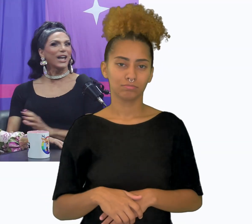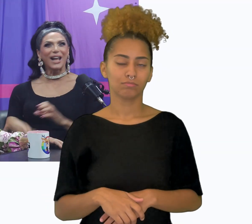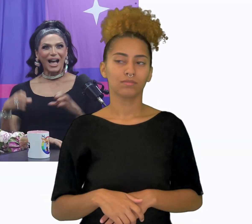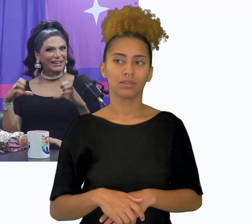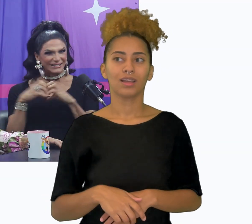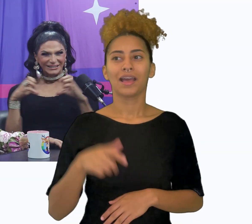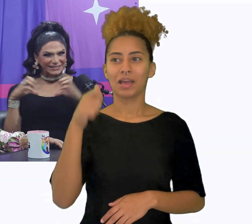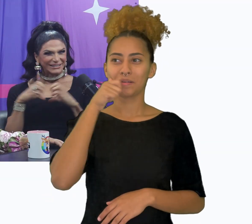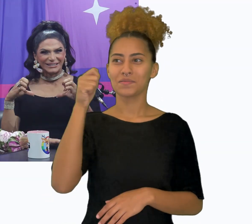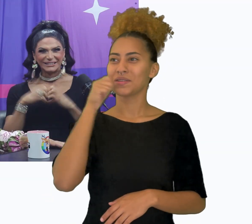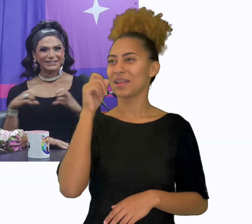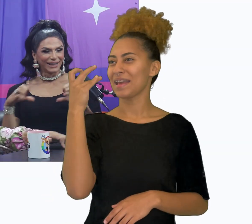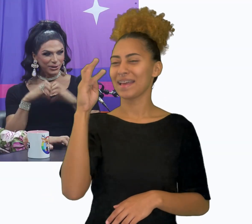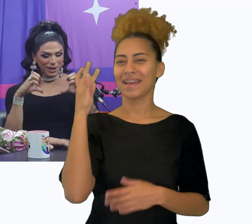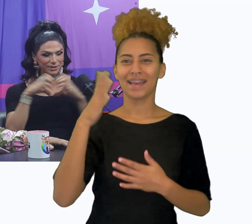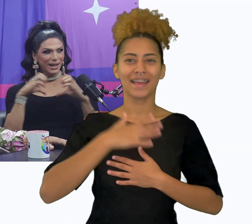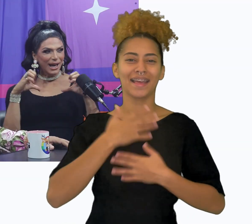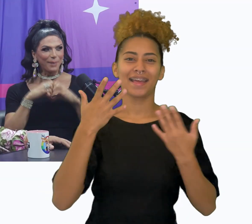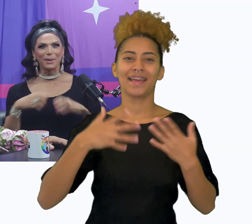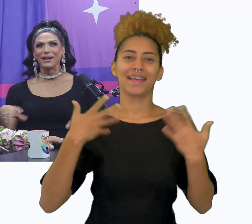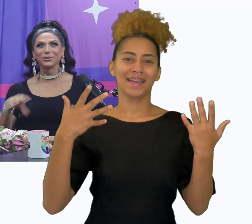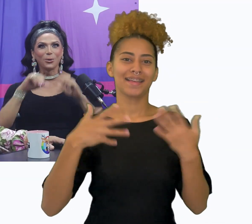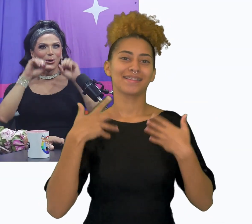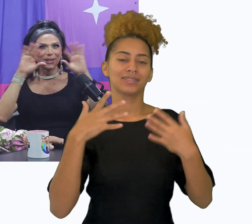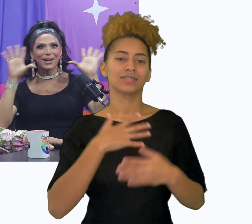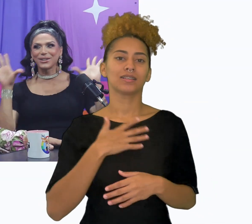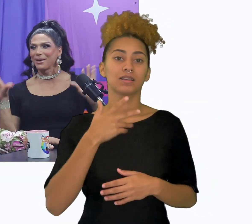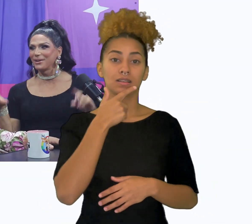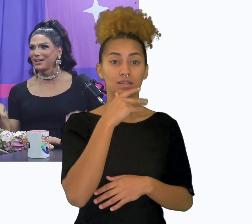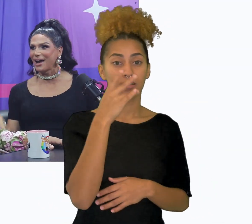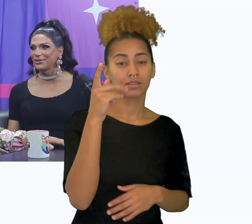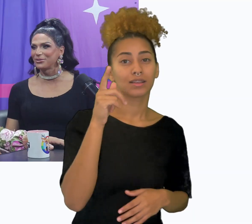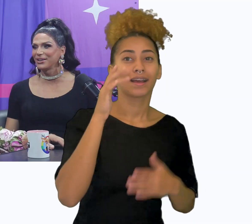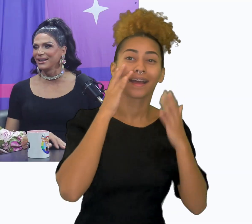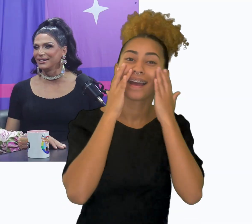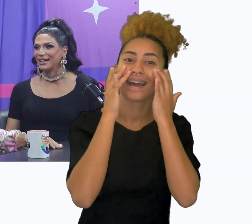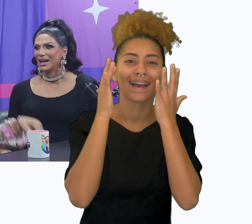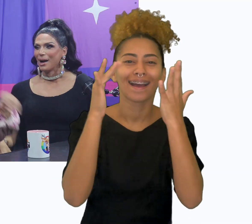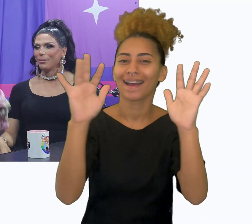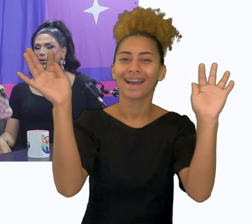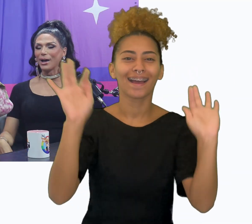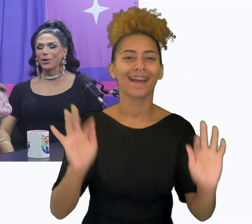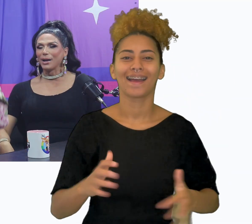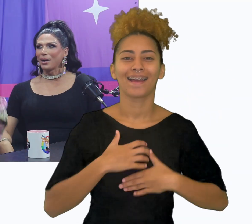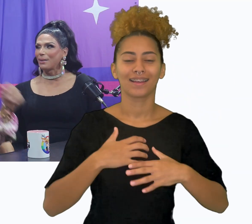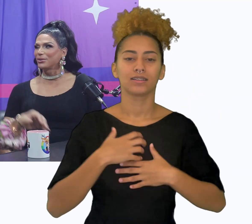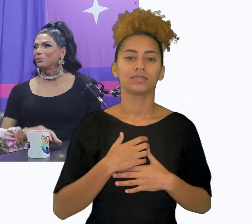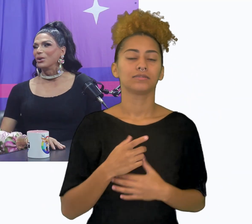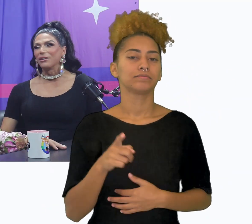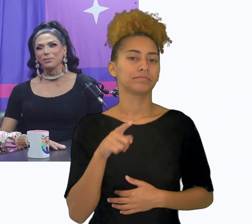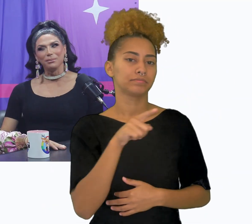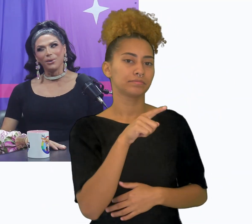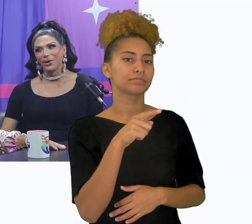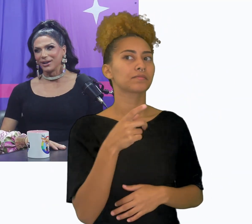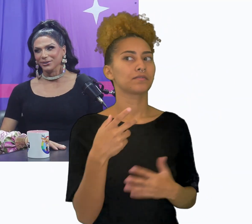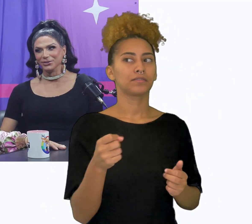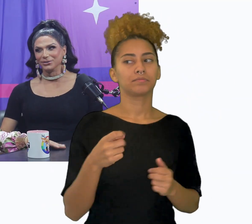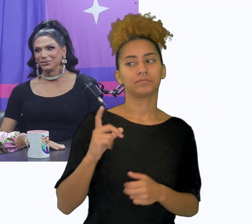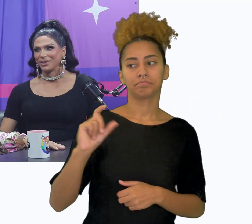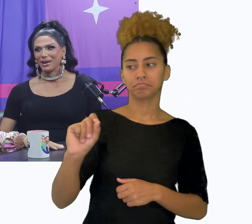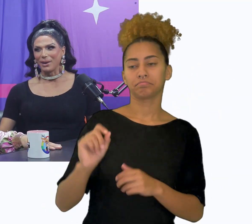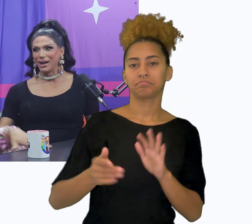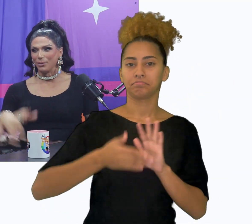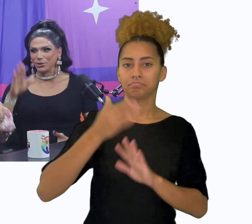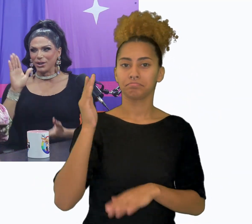Com ódio, ela. Nem tinha isso na época, mas o olho dela chega brilhava de feliz. Meu Mulher, eu Deus. olhei pra cabeça, mulher, vamos embora. Que